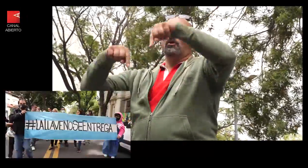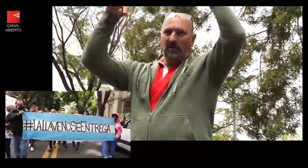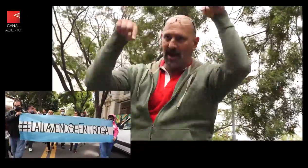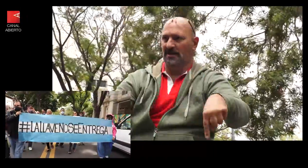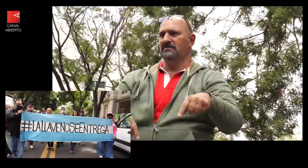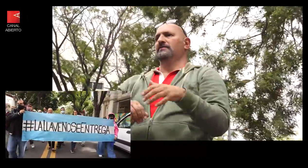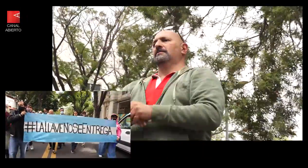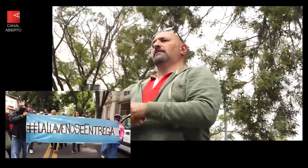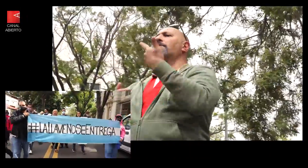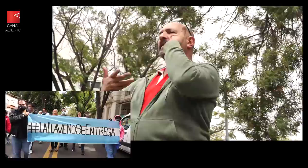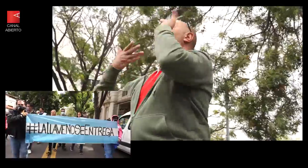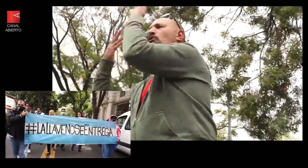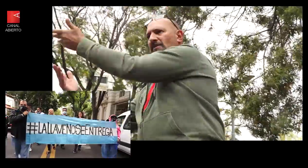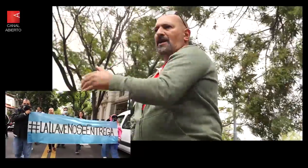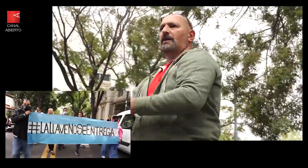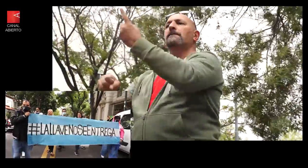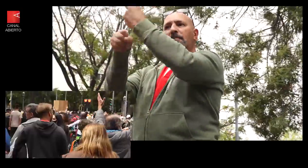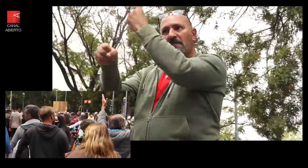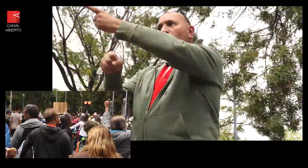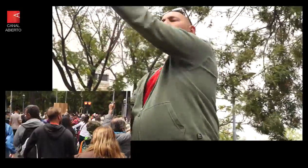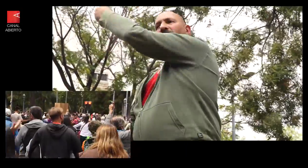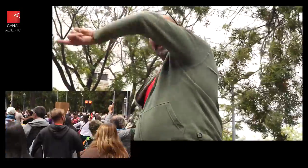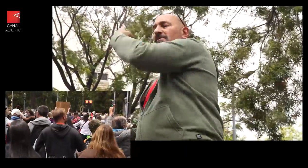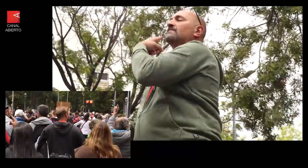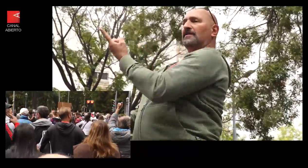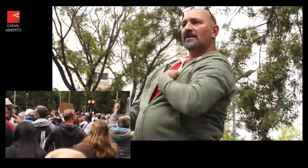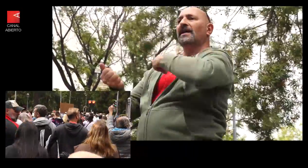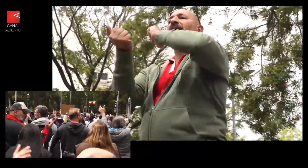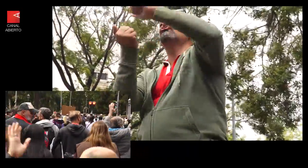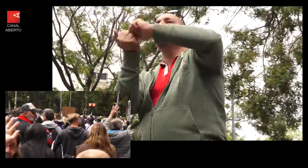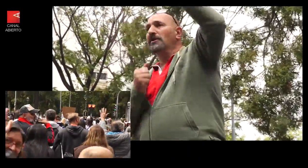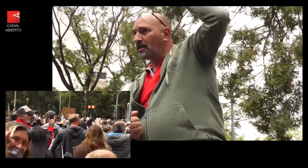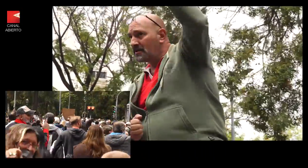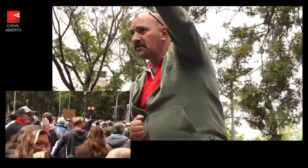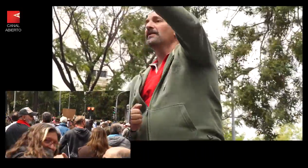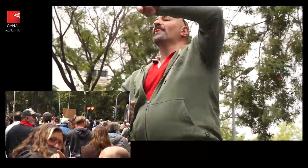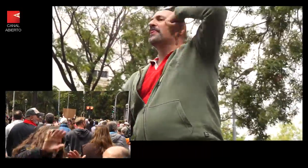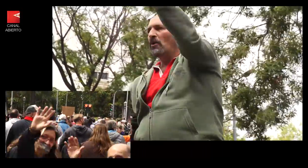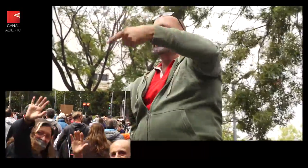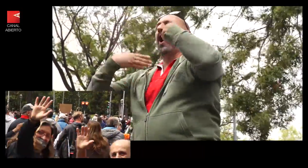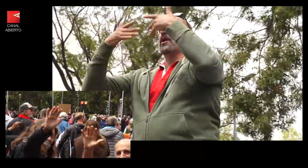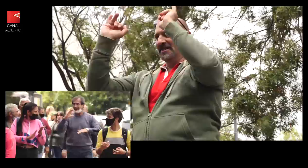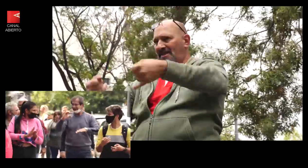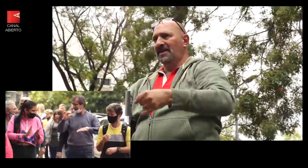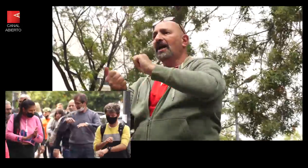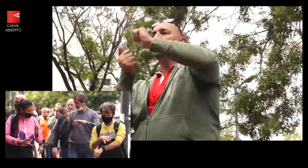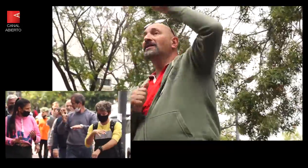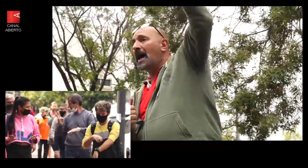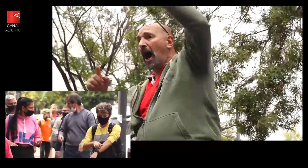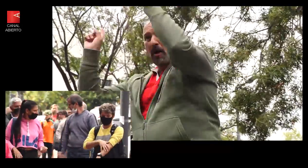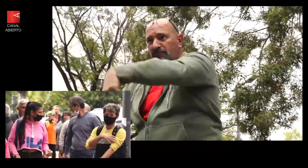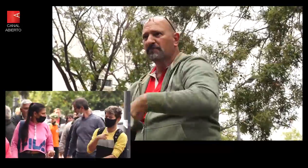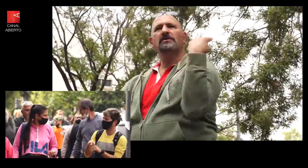nosotros no aceptamos ir allá. Queremos que ellos vengan acá, que ellos nos den respuesta y que reconozcan nuestra